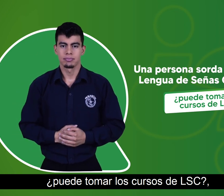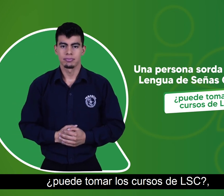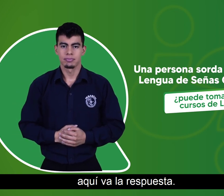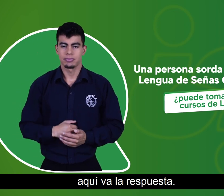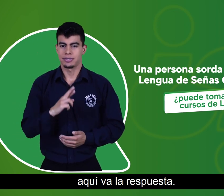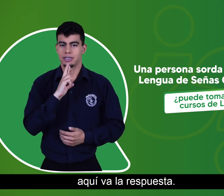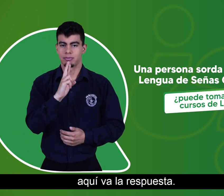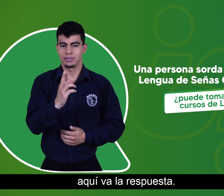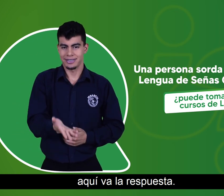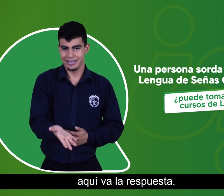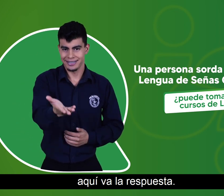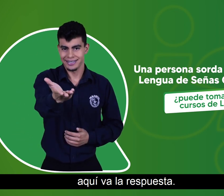Aquí va la respuesta.